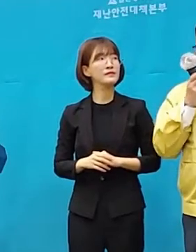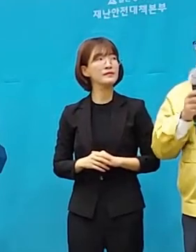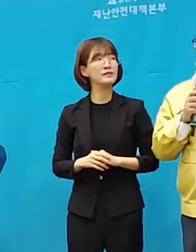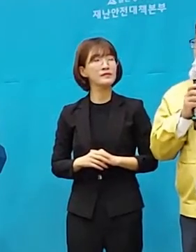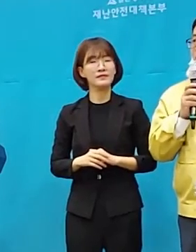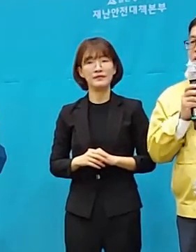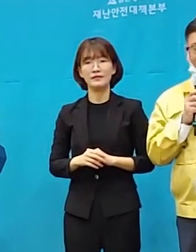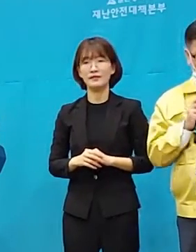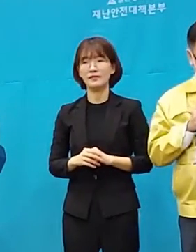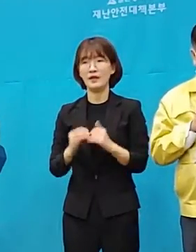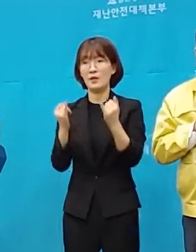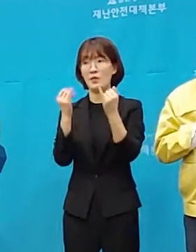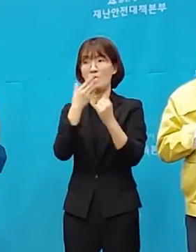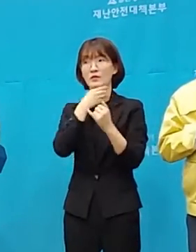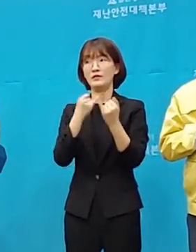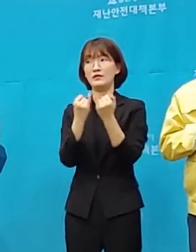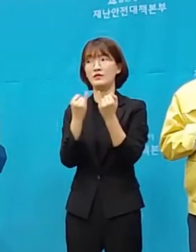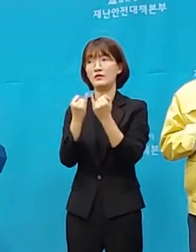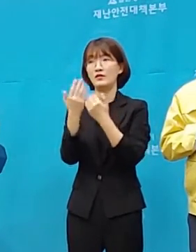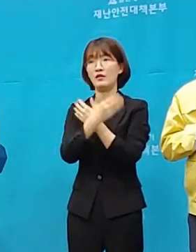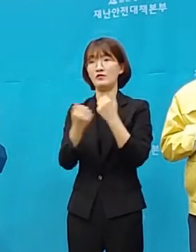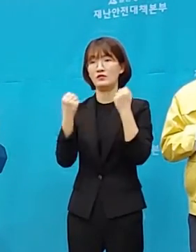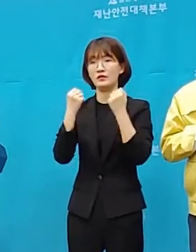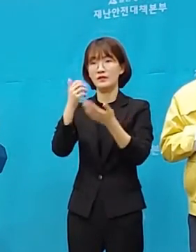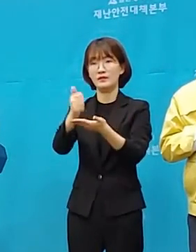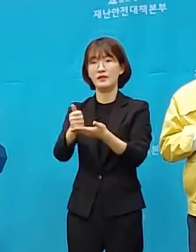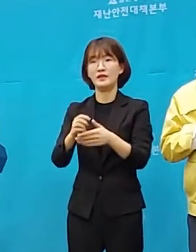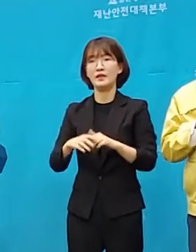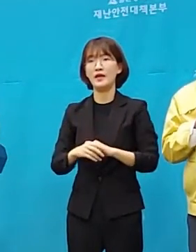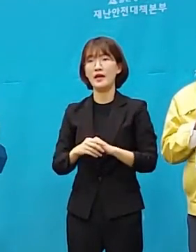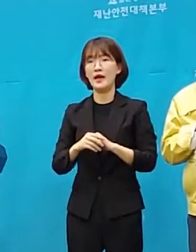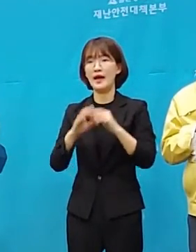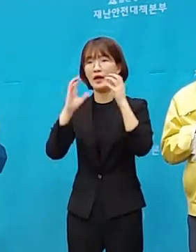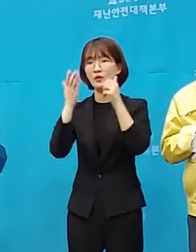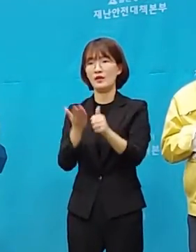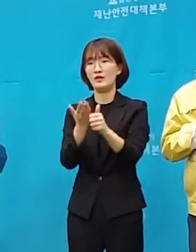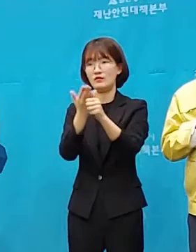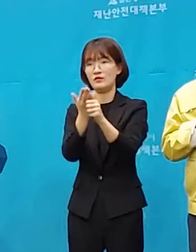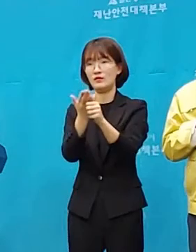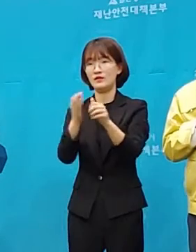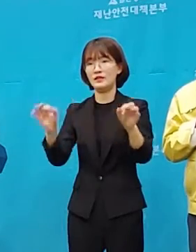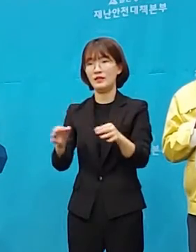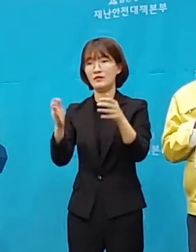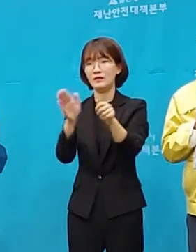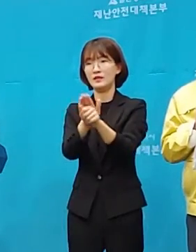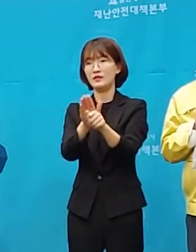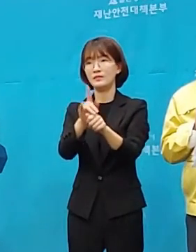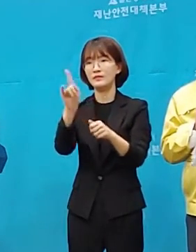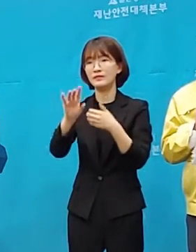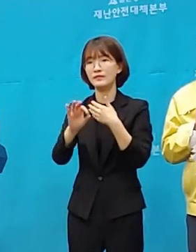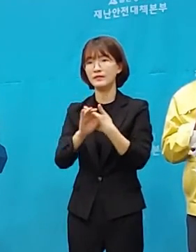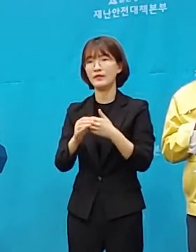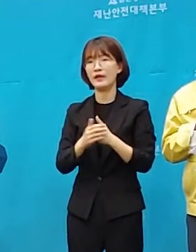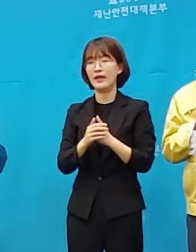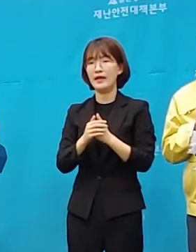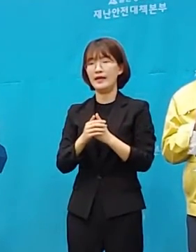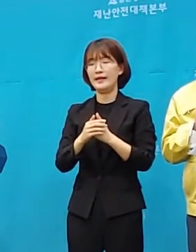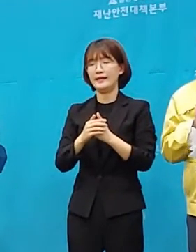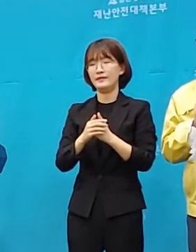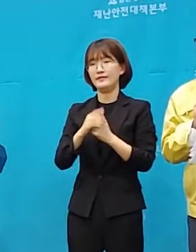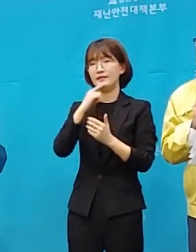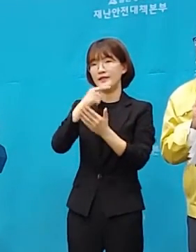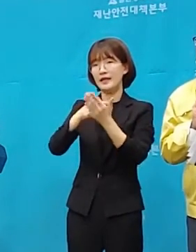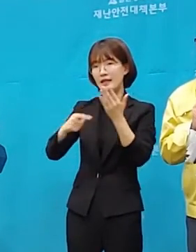네. 예, 복지여성 건강국장입니다. 저희 그 아동양육 그 한시 지원은 재난기본소득하고는 일개로 국가에서